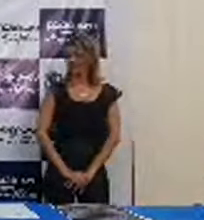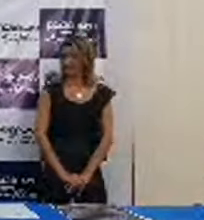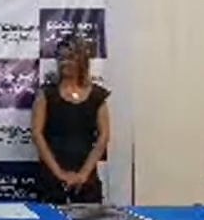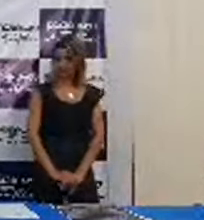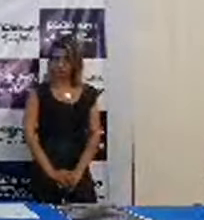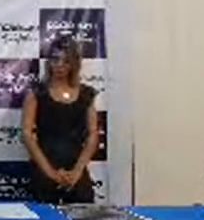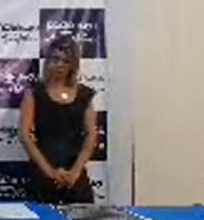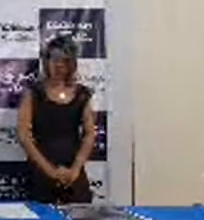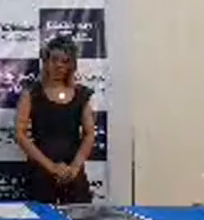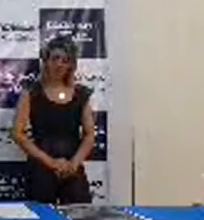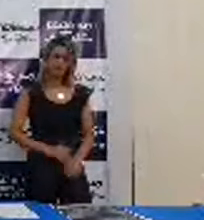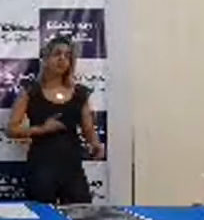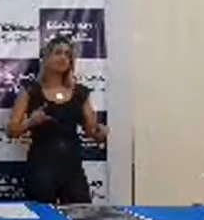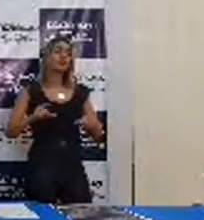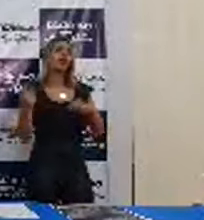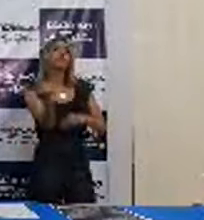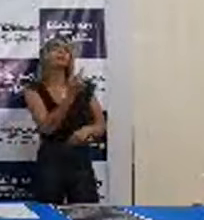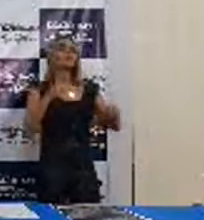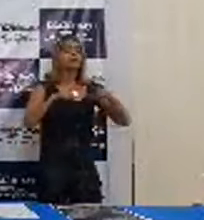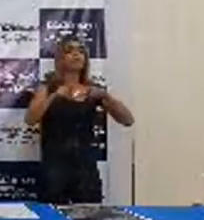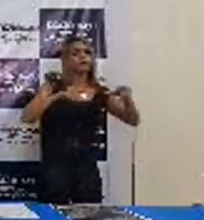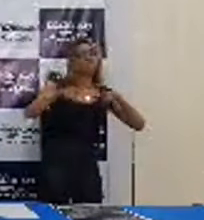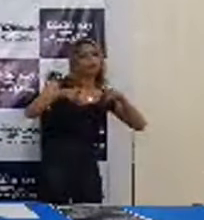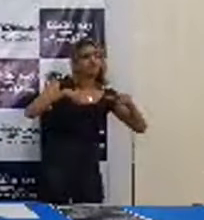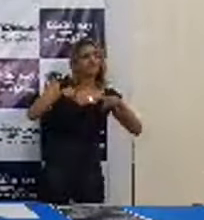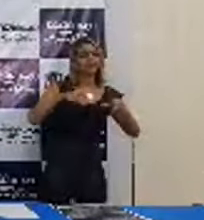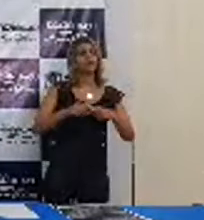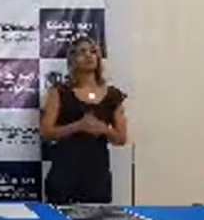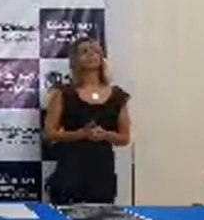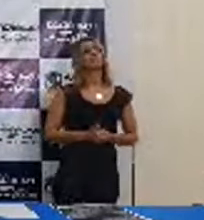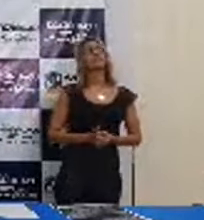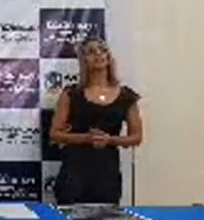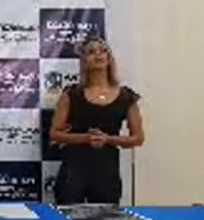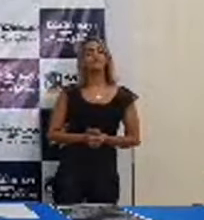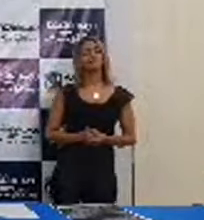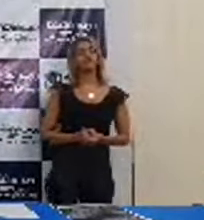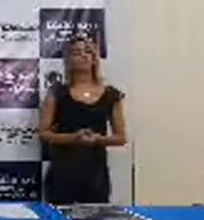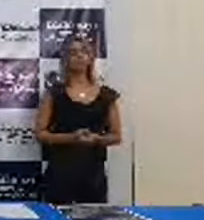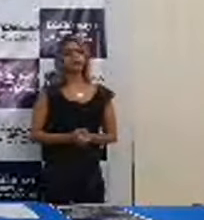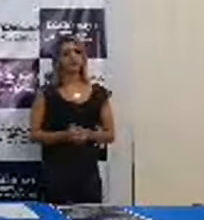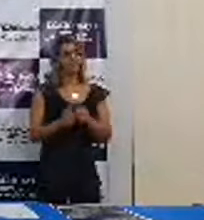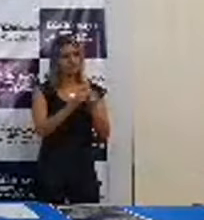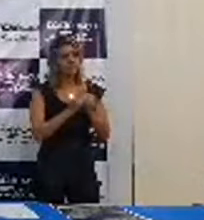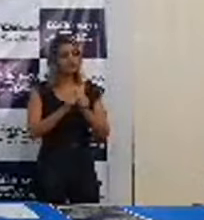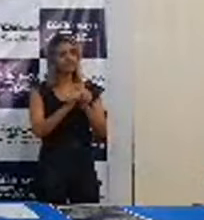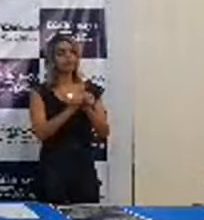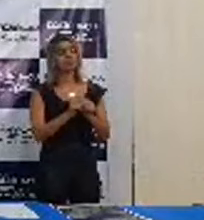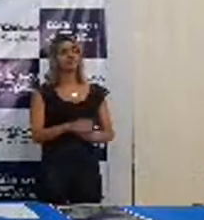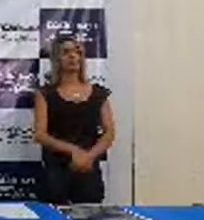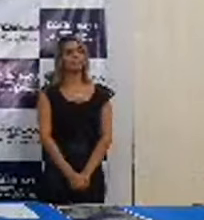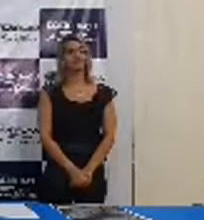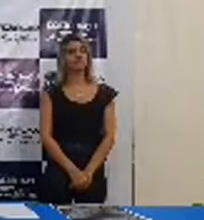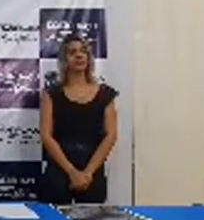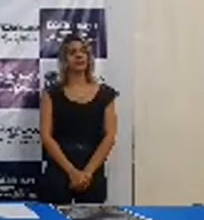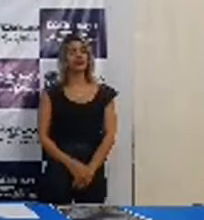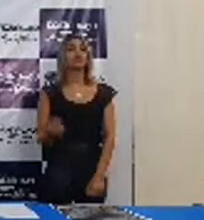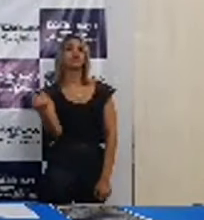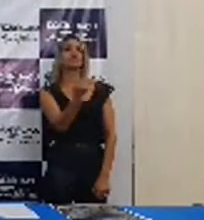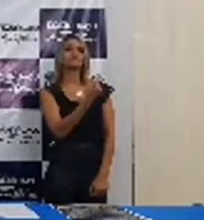mundo trabalhar num objetivo só. O exemplo da faixa de pedestre. Nós somos exemplo nacional que podemos